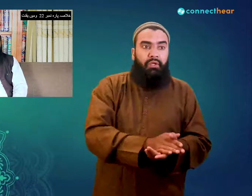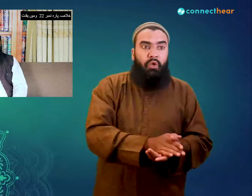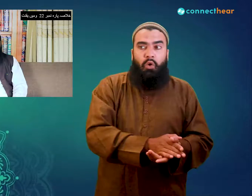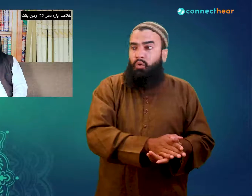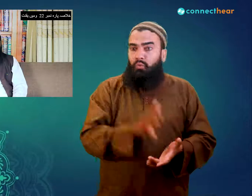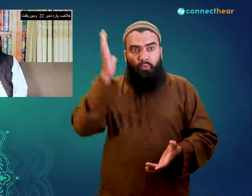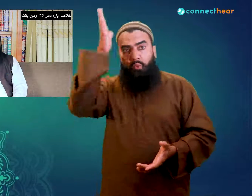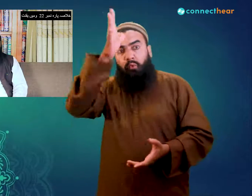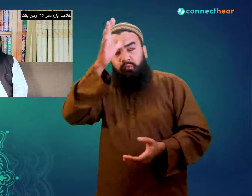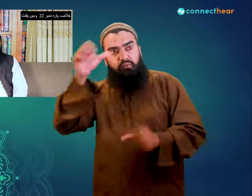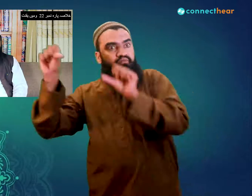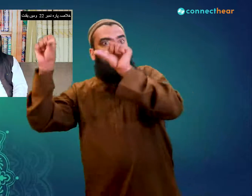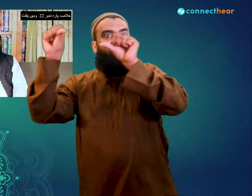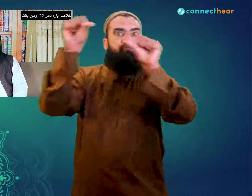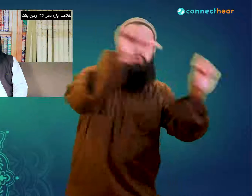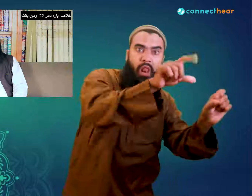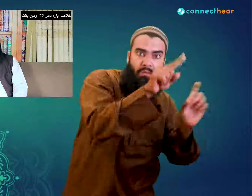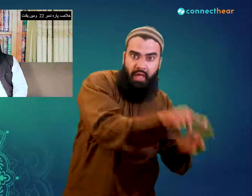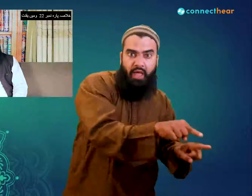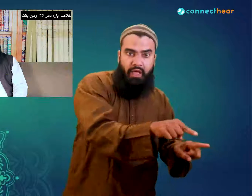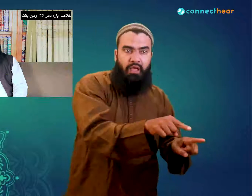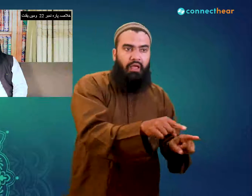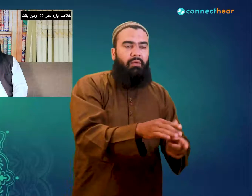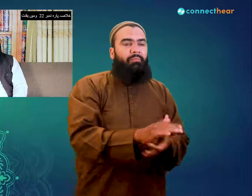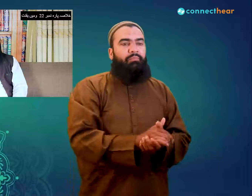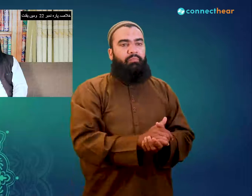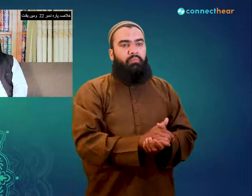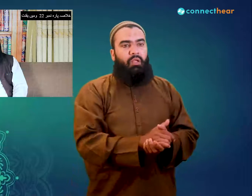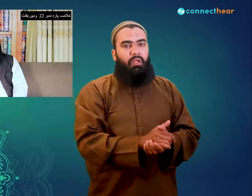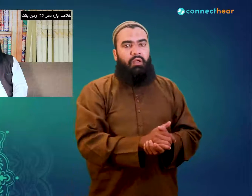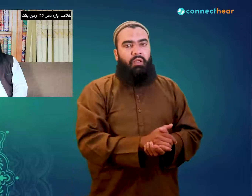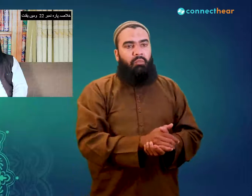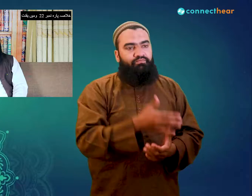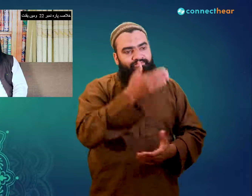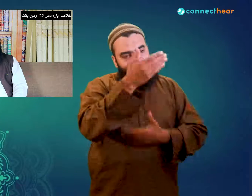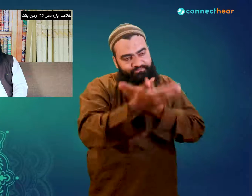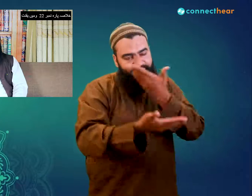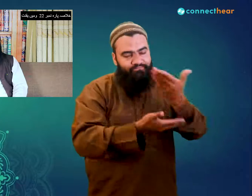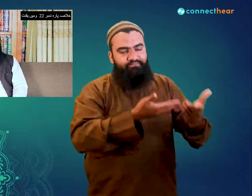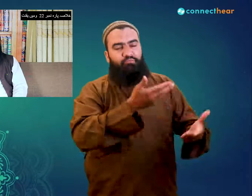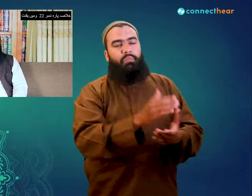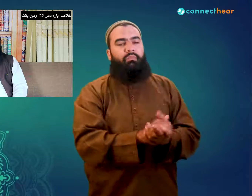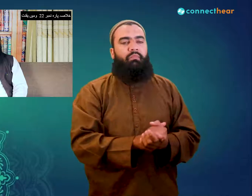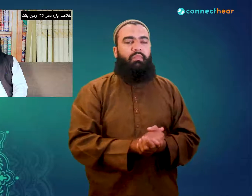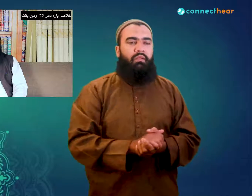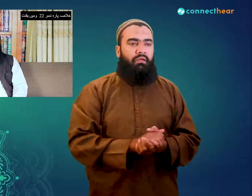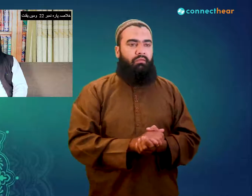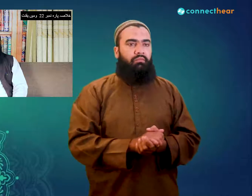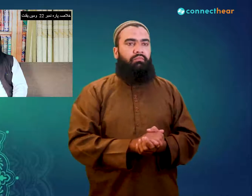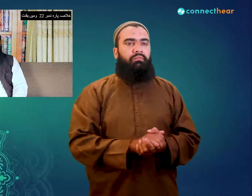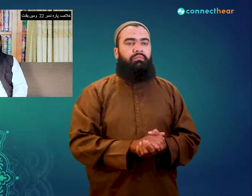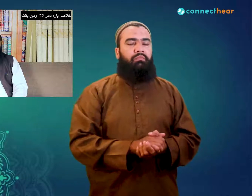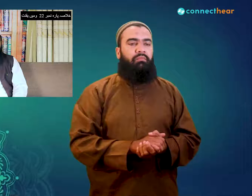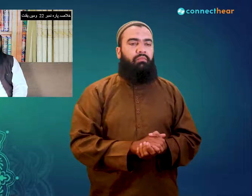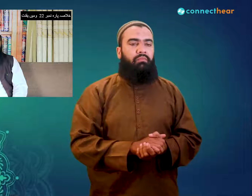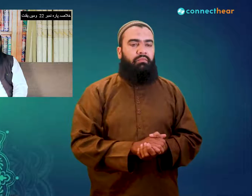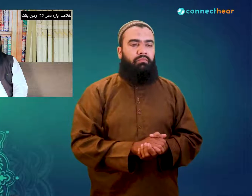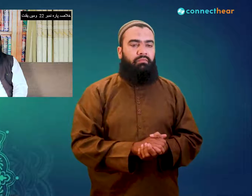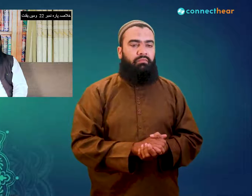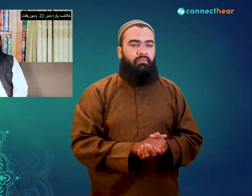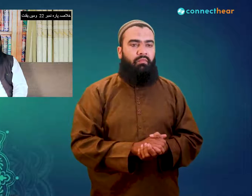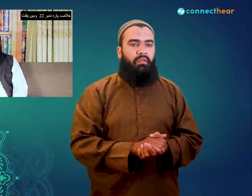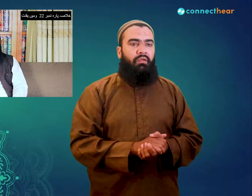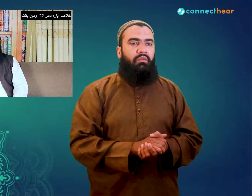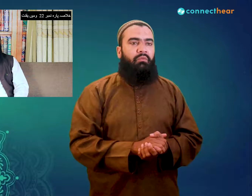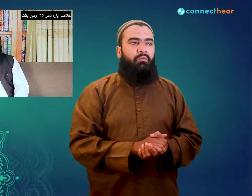ایذا پہنچاتے ہیں بغیر اس کے کہ انہوں نے کچھ کیا ہو، تو فرمایا فقد احتملوا بہتانا و اثما مبینا،